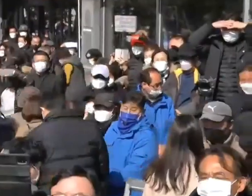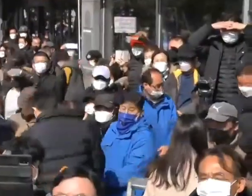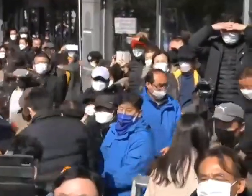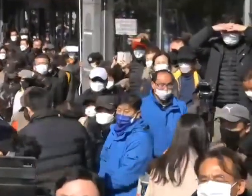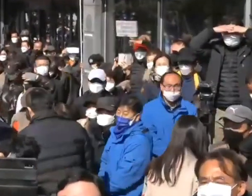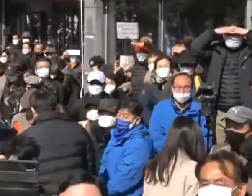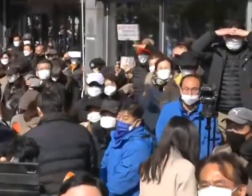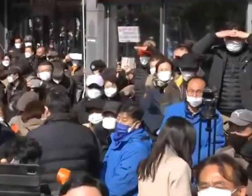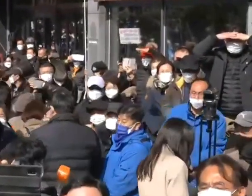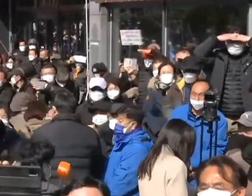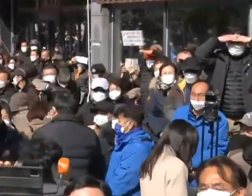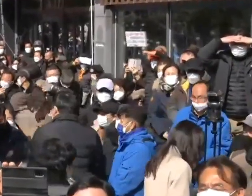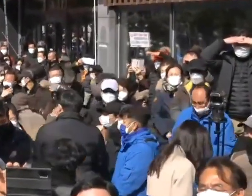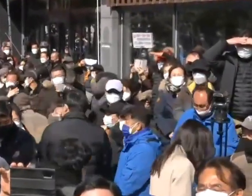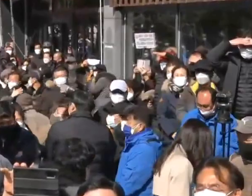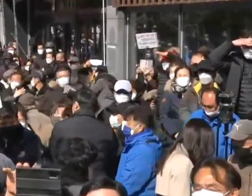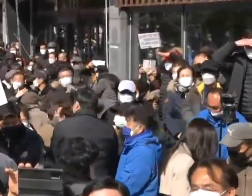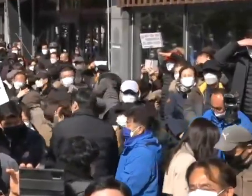여러분,